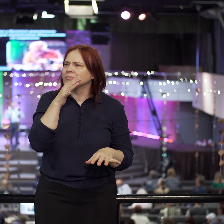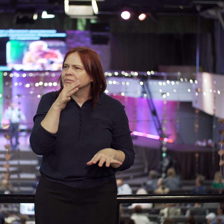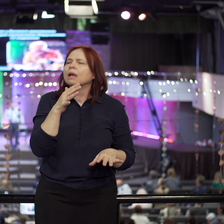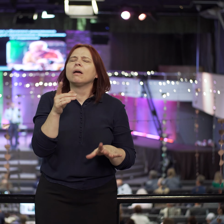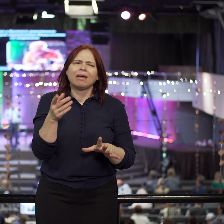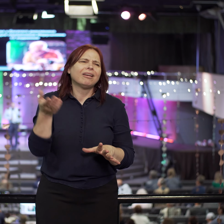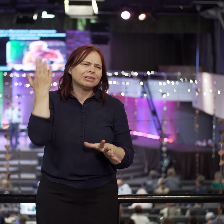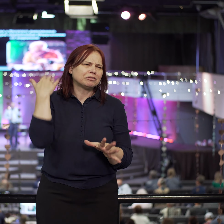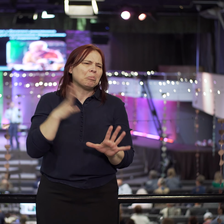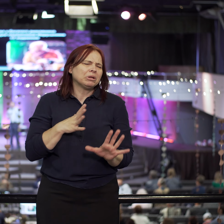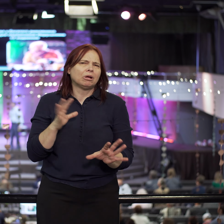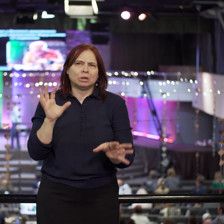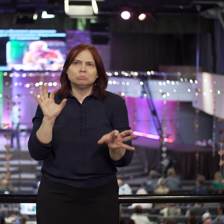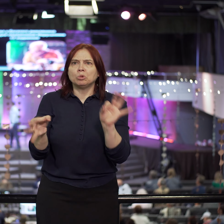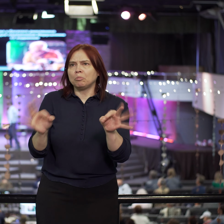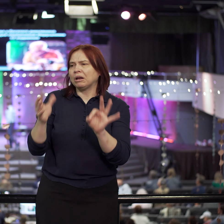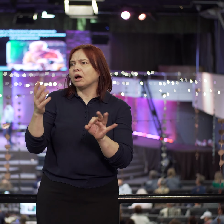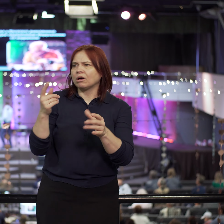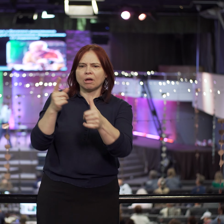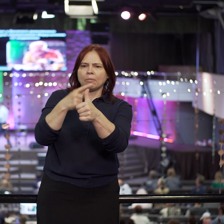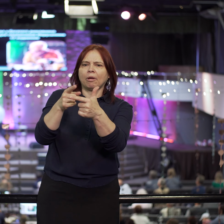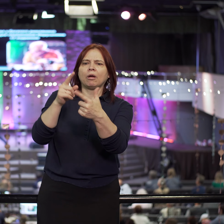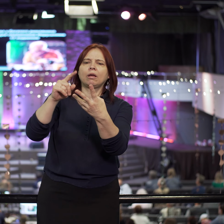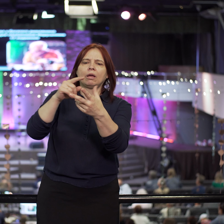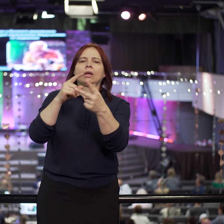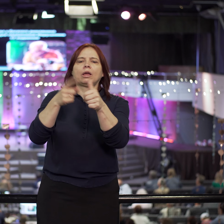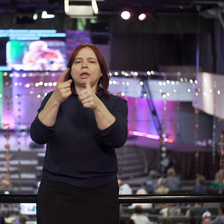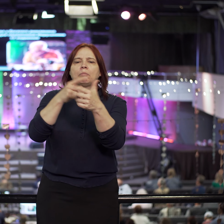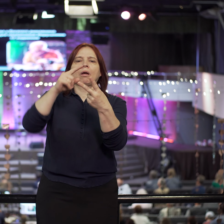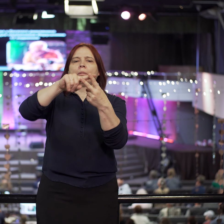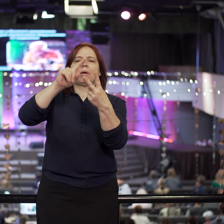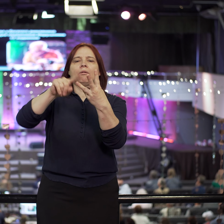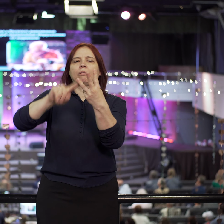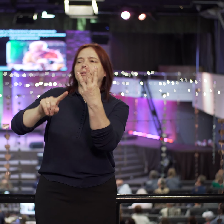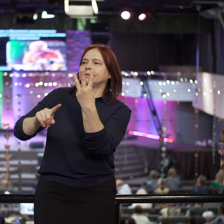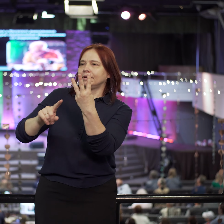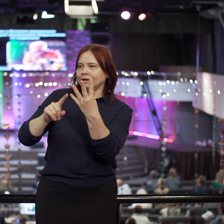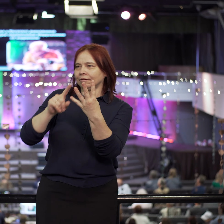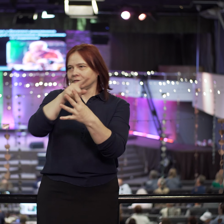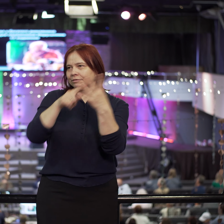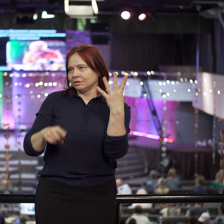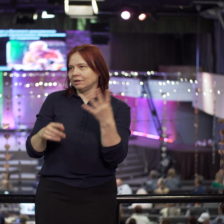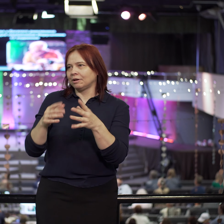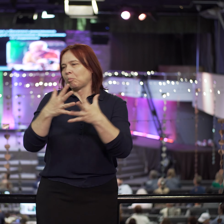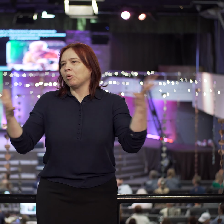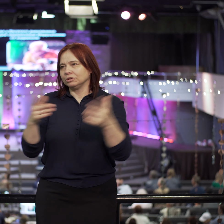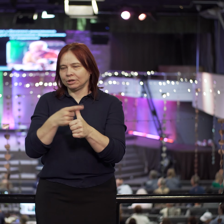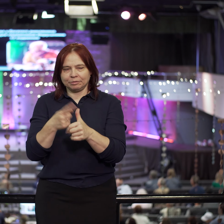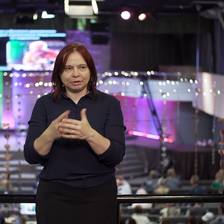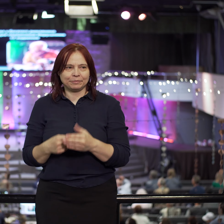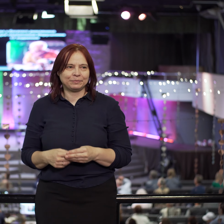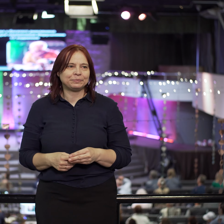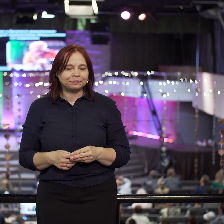иметь несколько имен. Так вот, один богатый человек пришел к